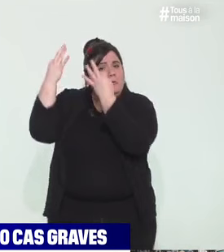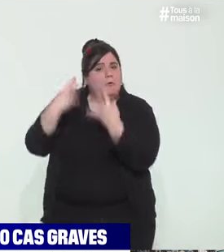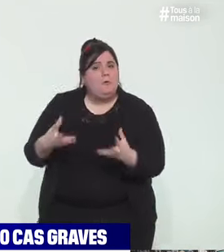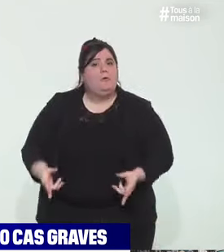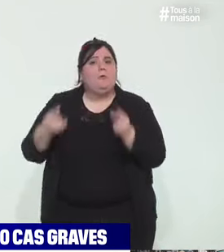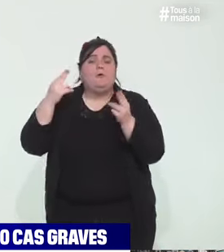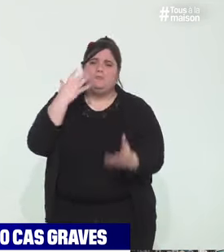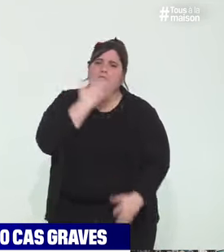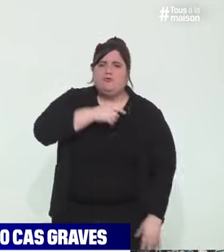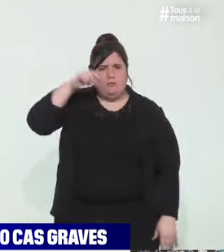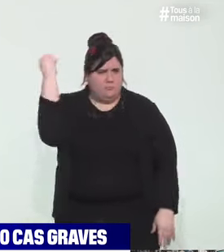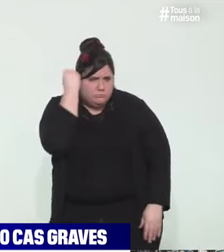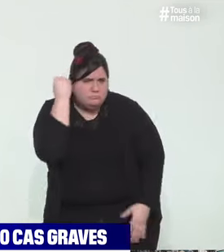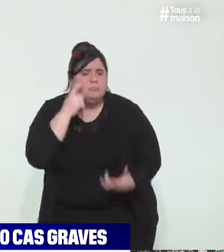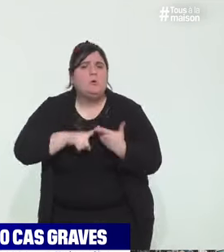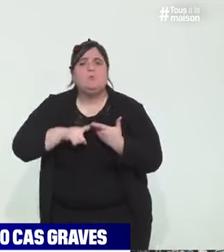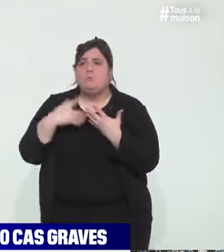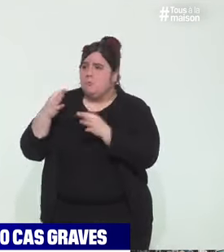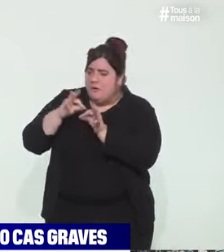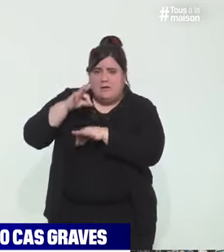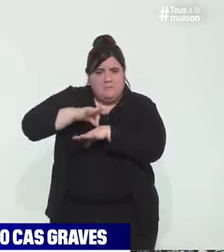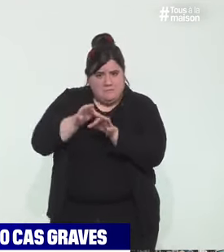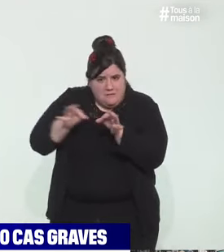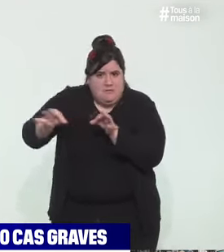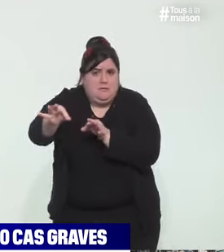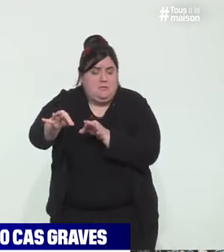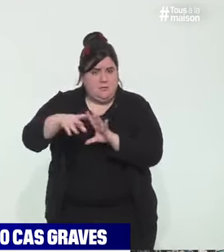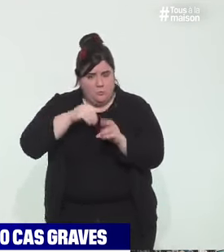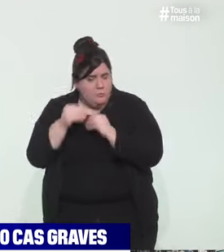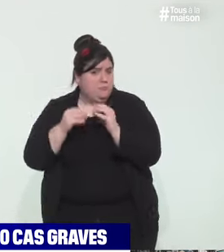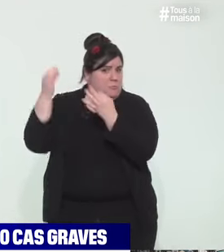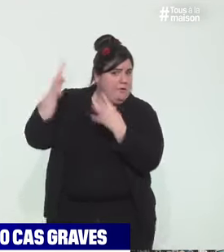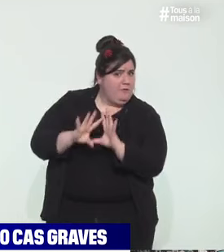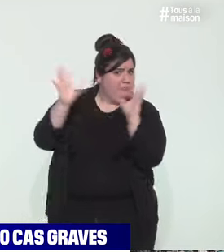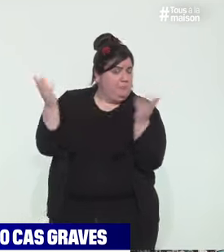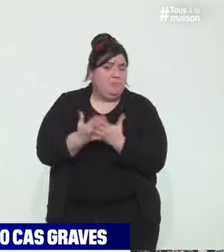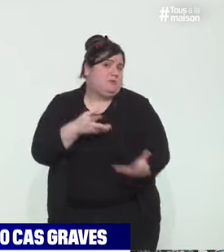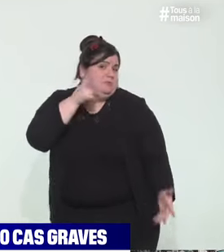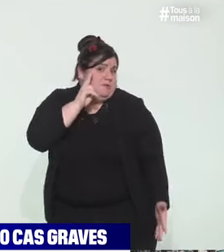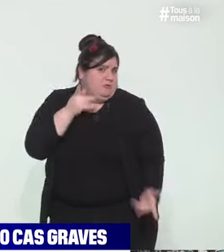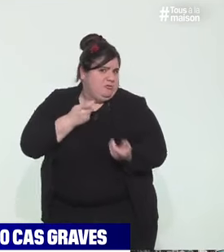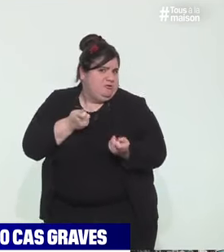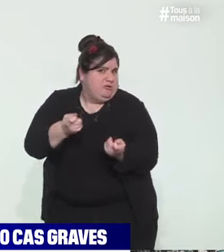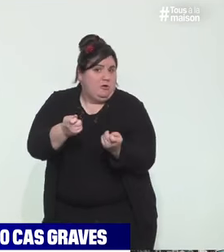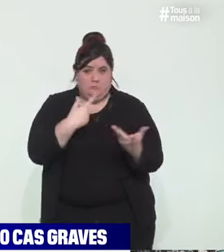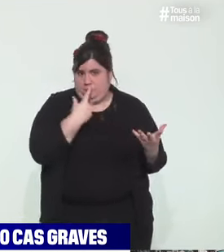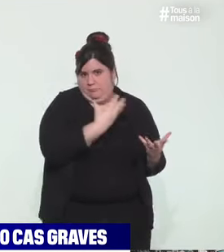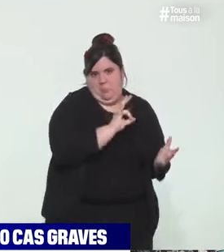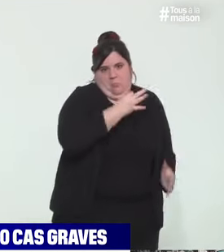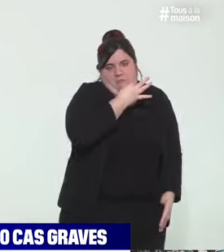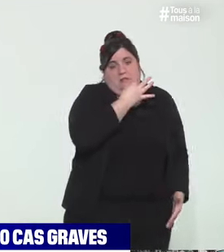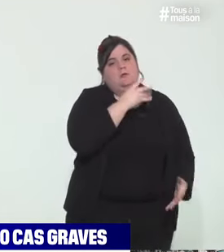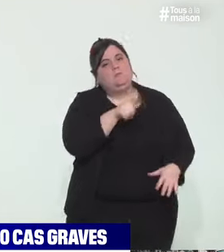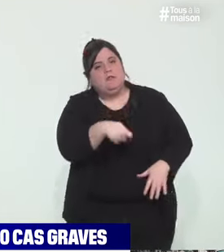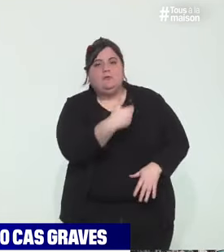conséquences d'événements. Et donc, c'est un indicateur disponible sur l'ensemble des départements, qui peut être évidemment enrichi d'autres